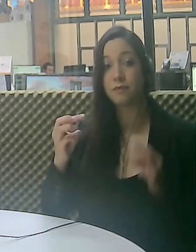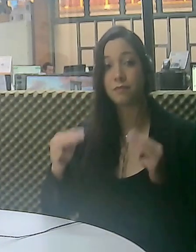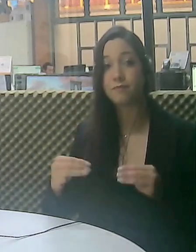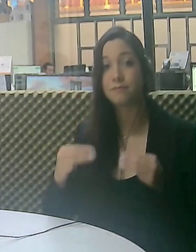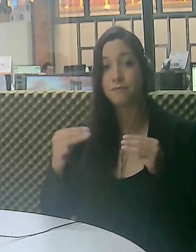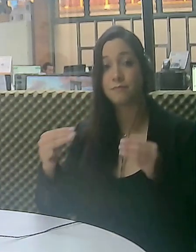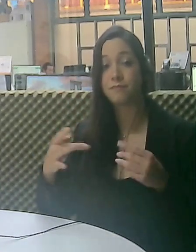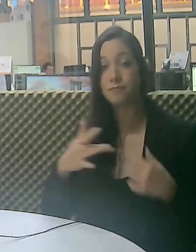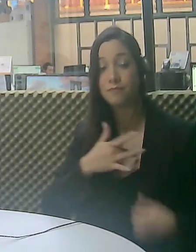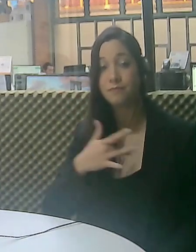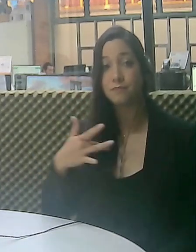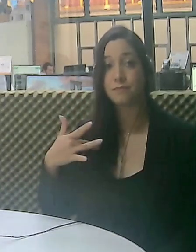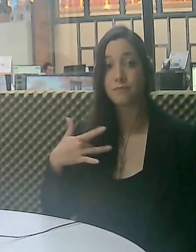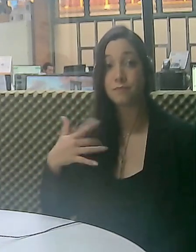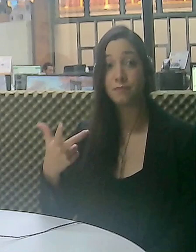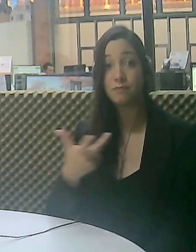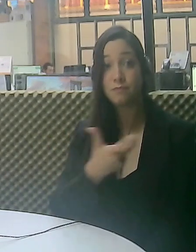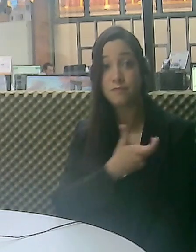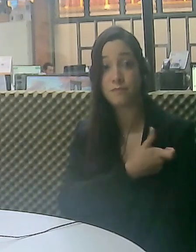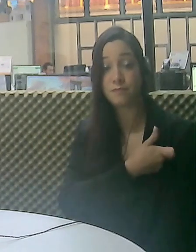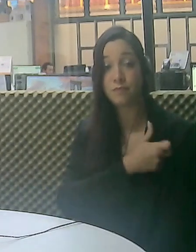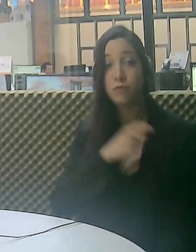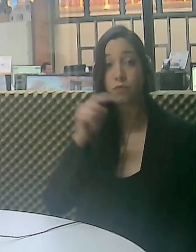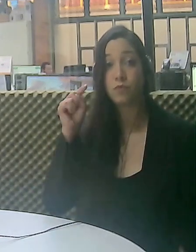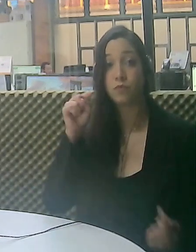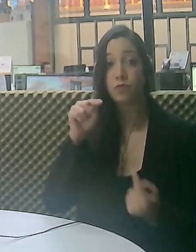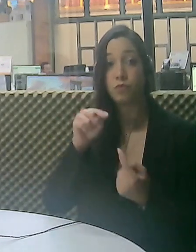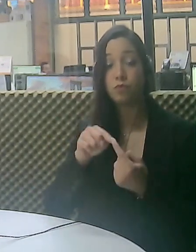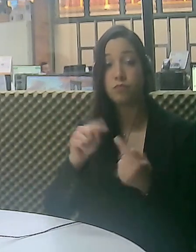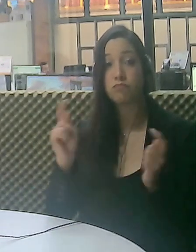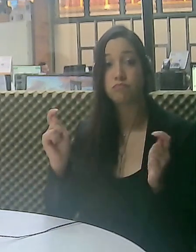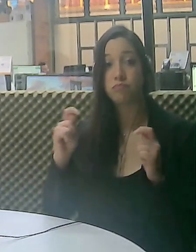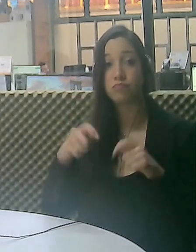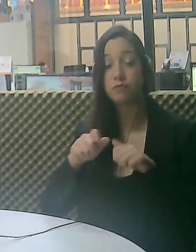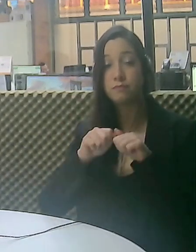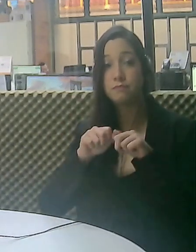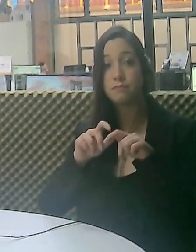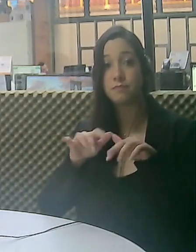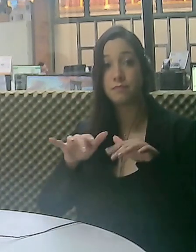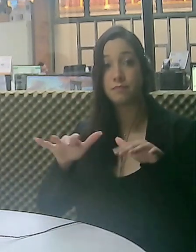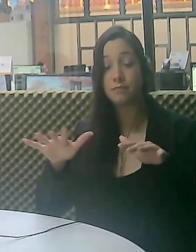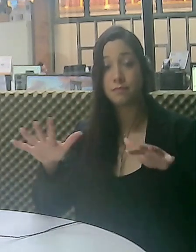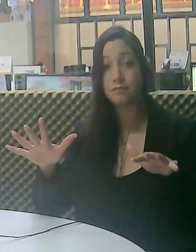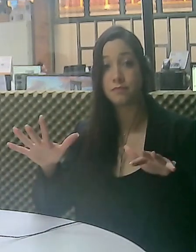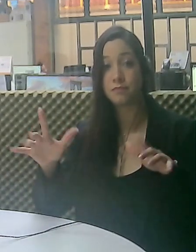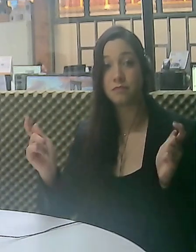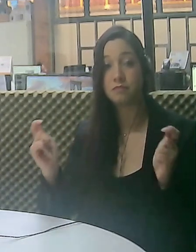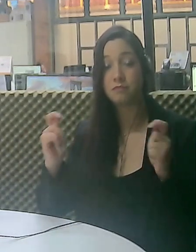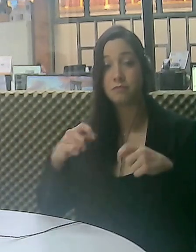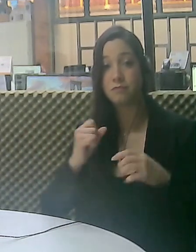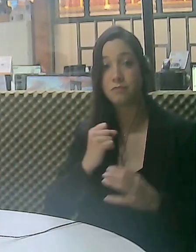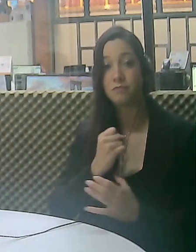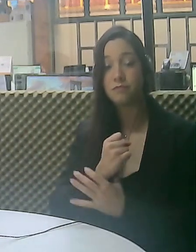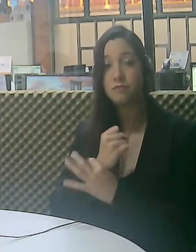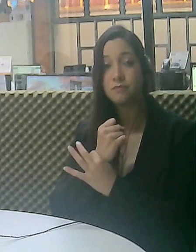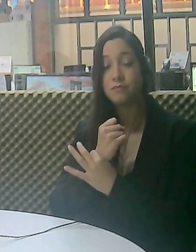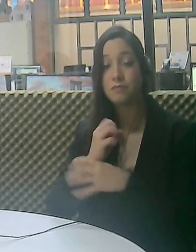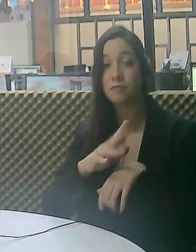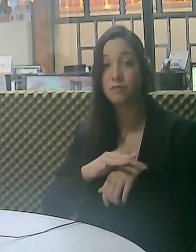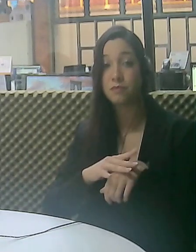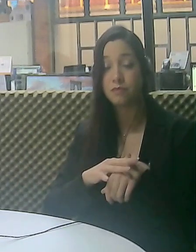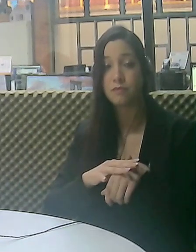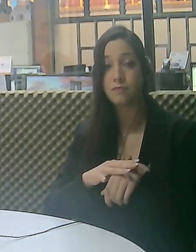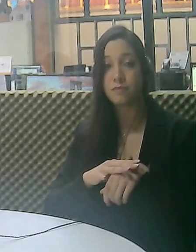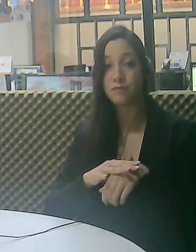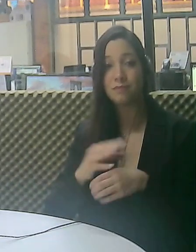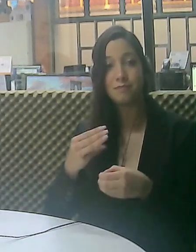da Saúde de vacinar este público visa potencializar a cobertura vacinal e garantir maior proteção contra a doença.